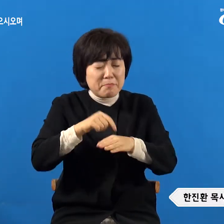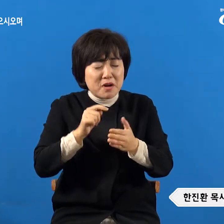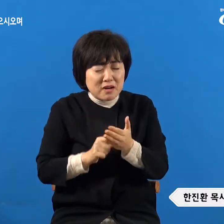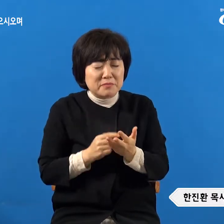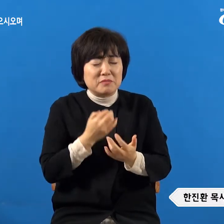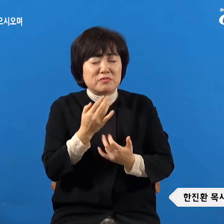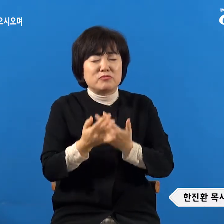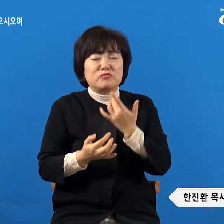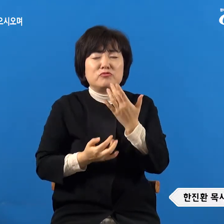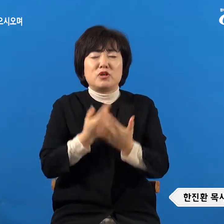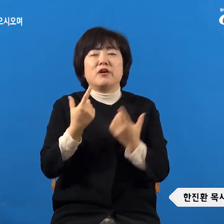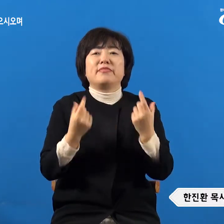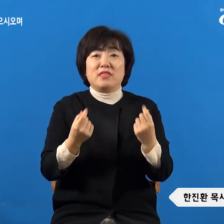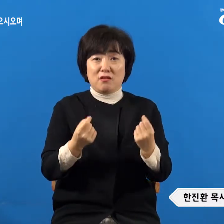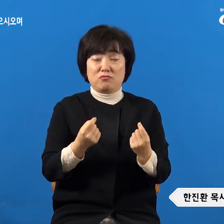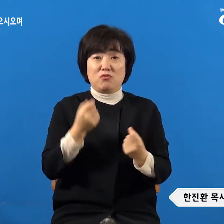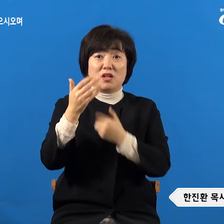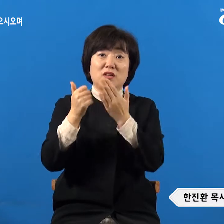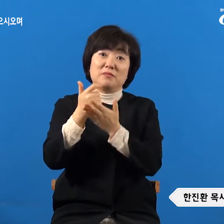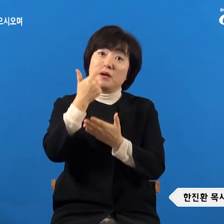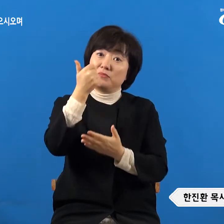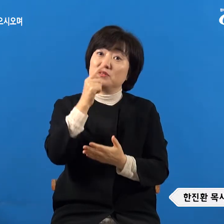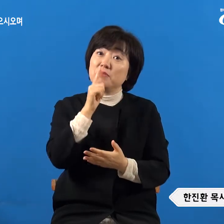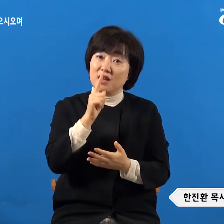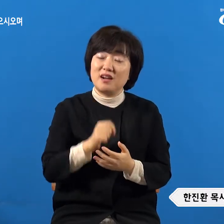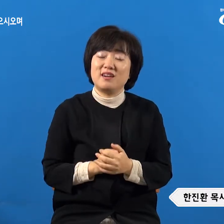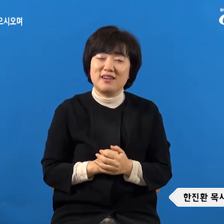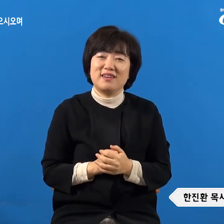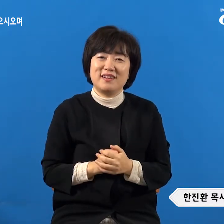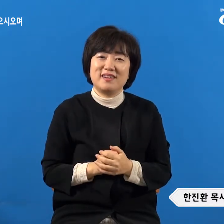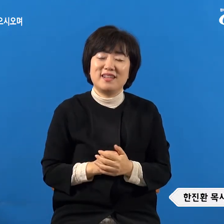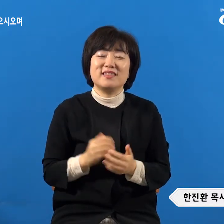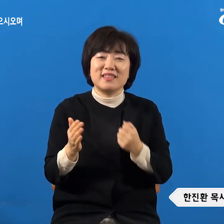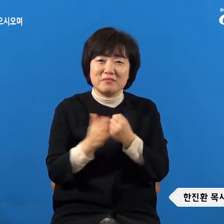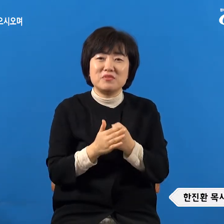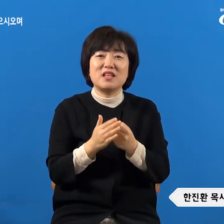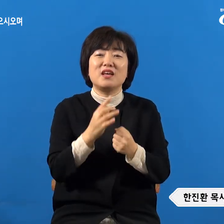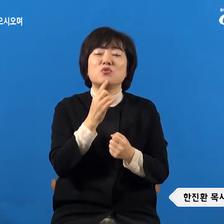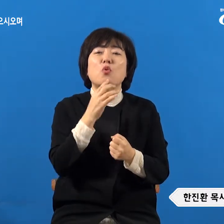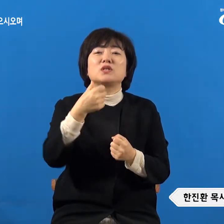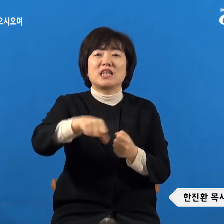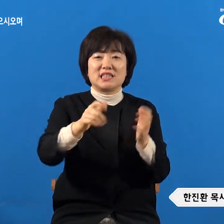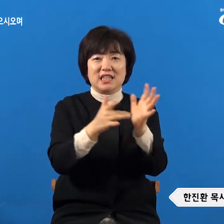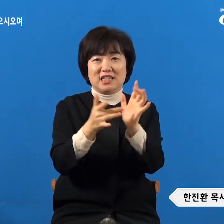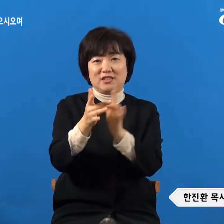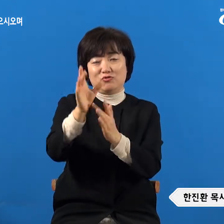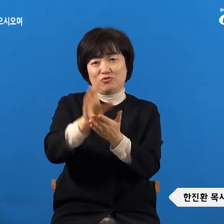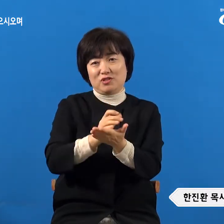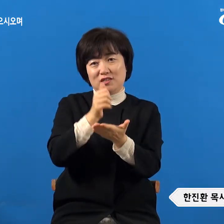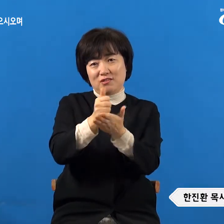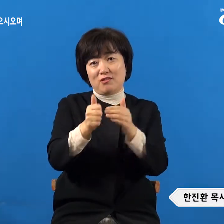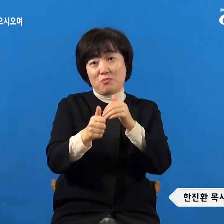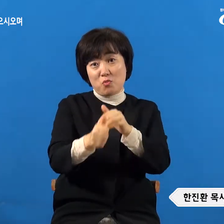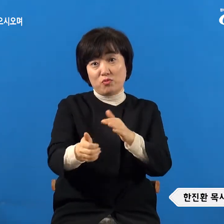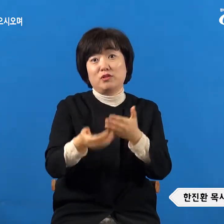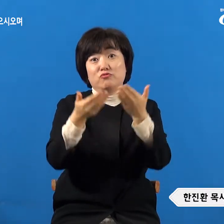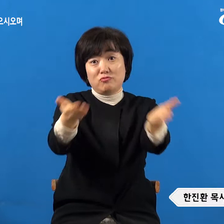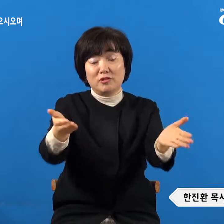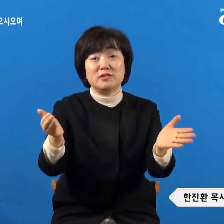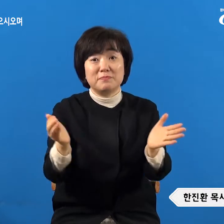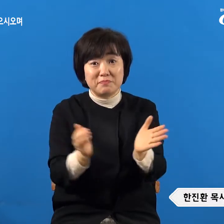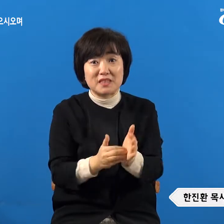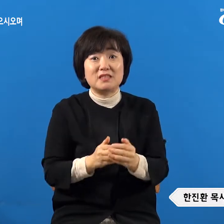없다고 하나님 말씀하십니다. 그래서 독생자 예수님을 보내어 주셨습니다. 예수님이